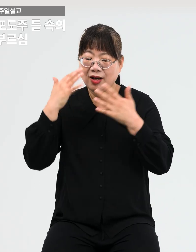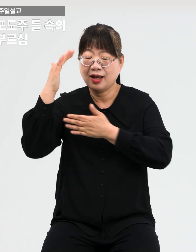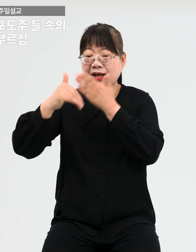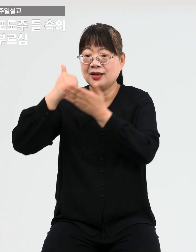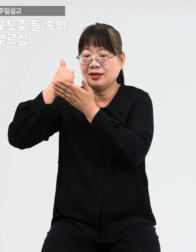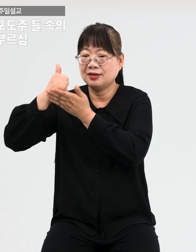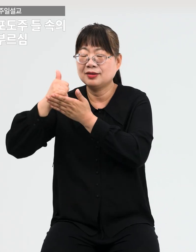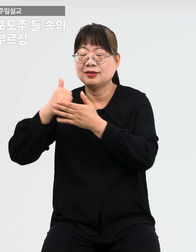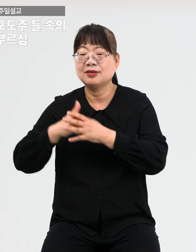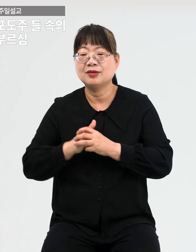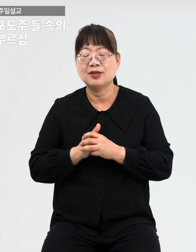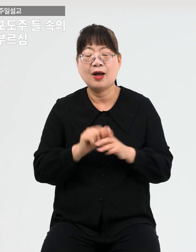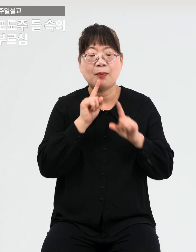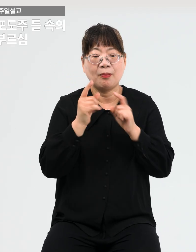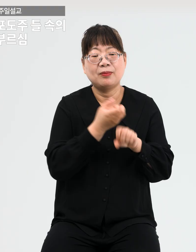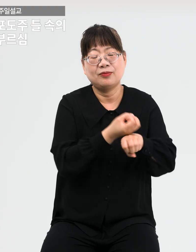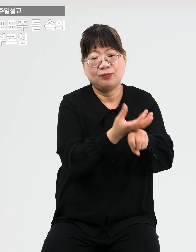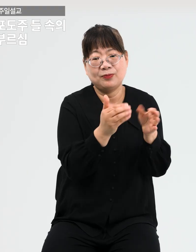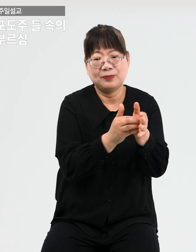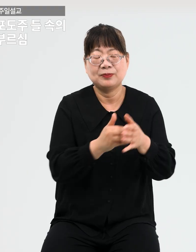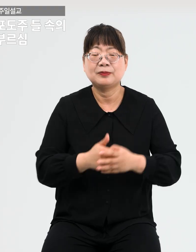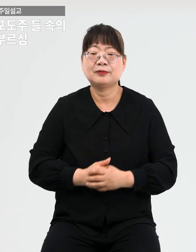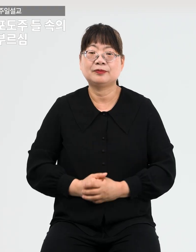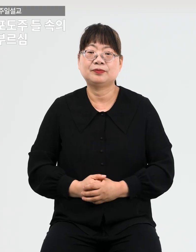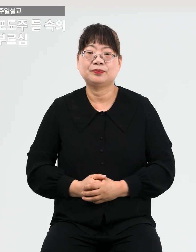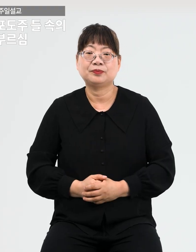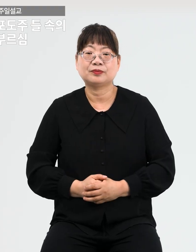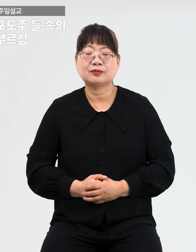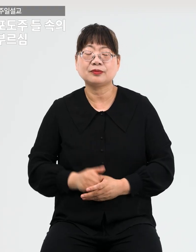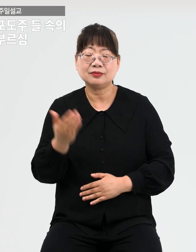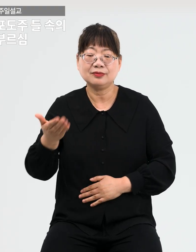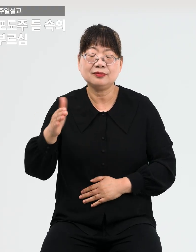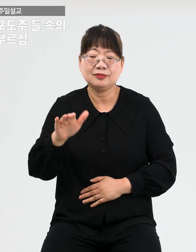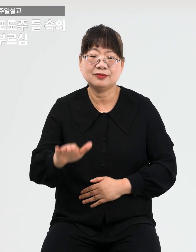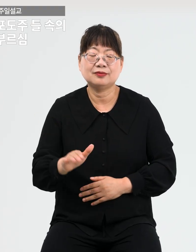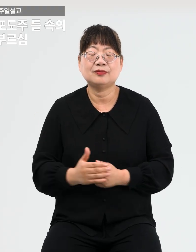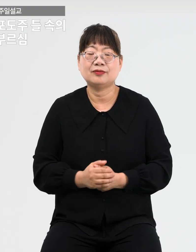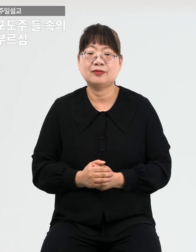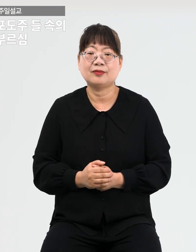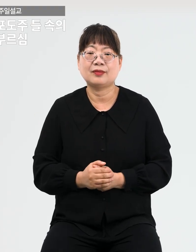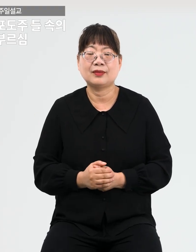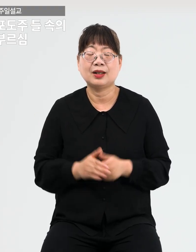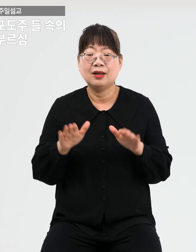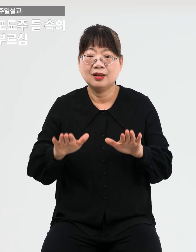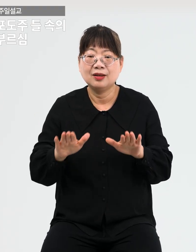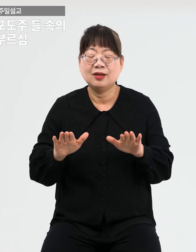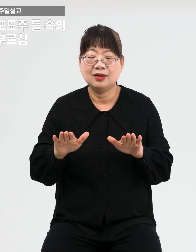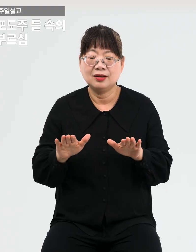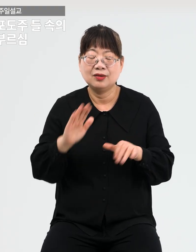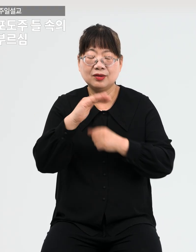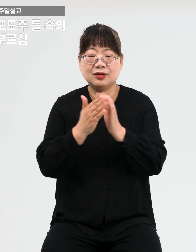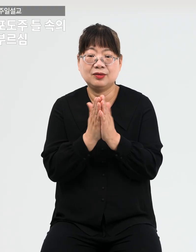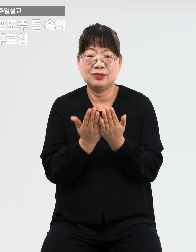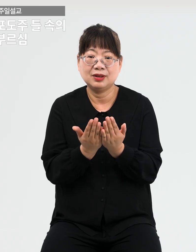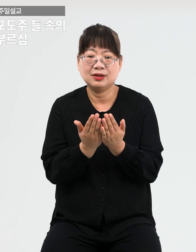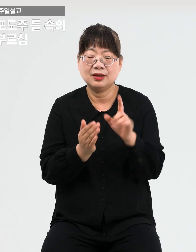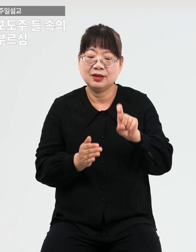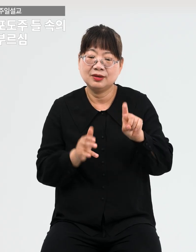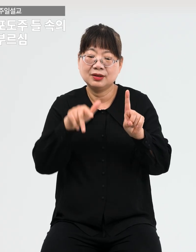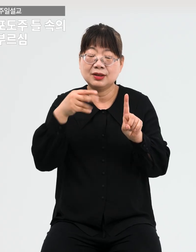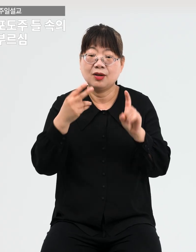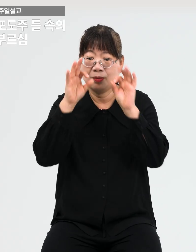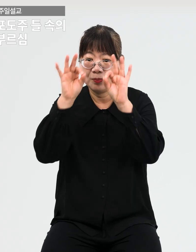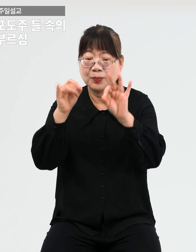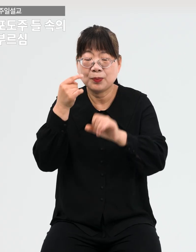먼저 말씀하시는 겁니다. 자, 그런데 이제 오늘 본문 11절을